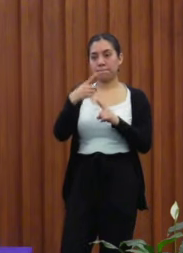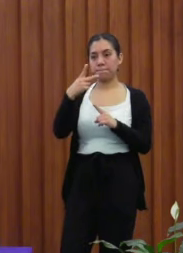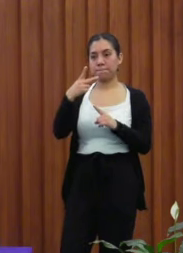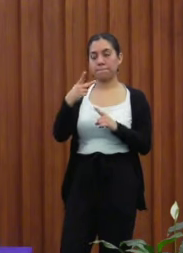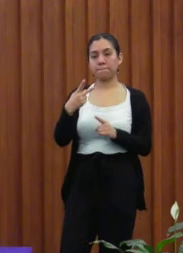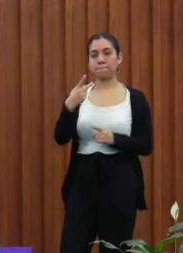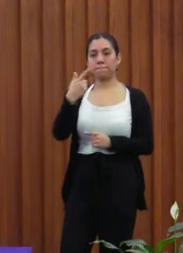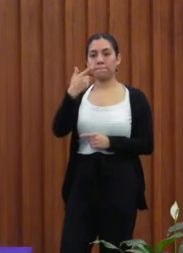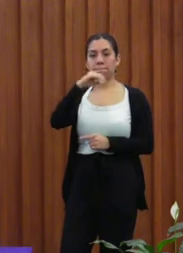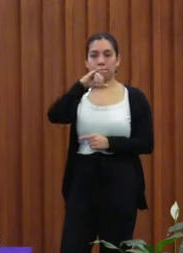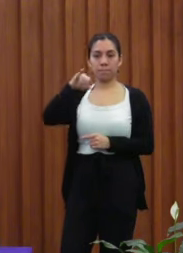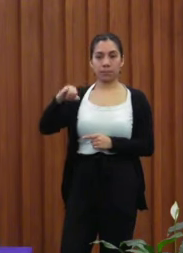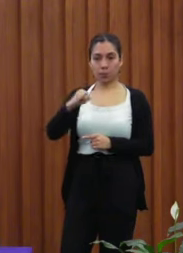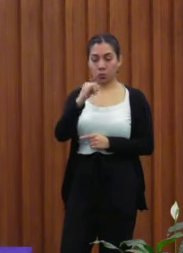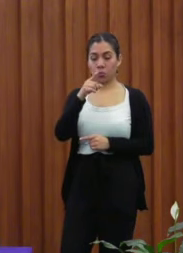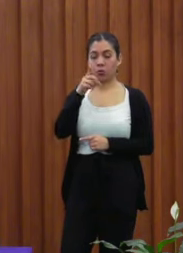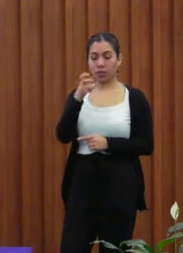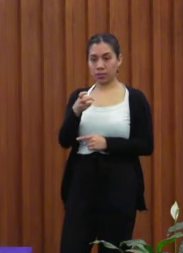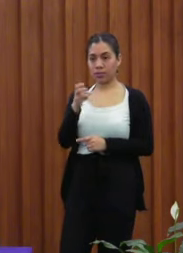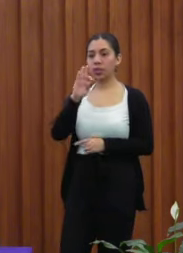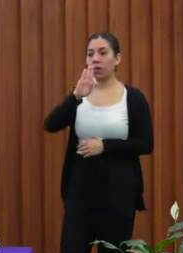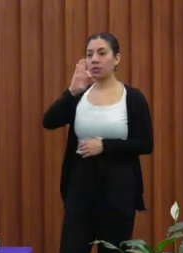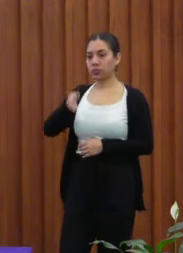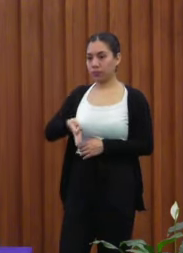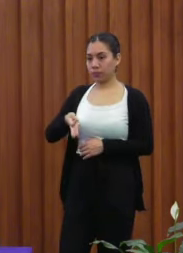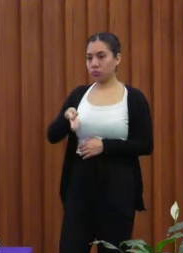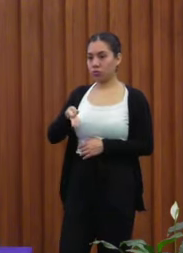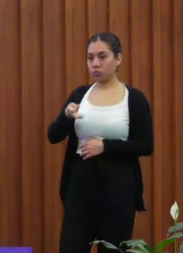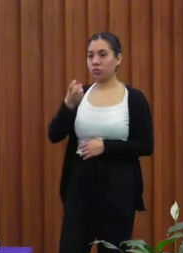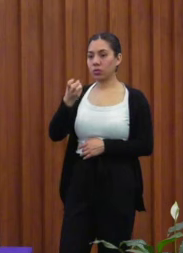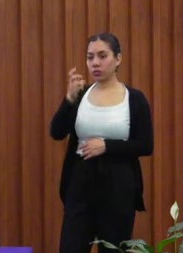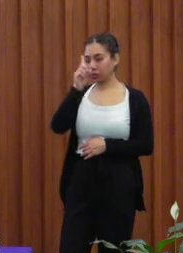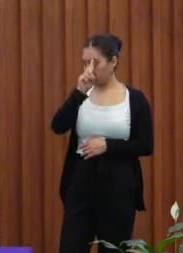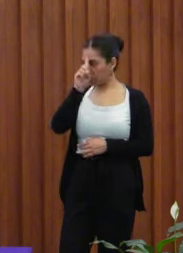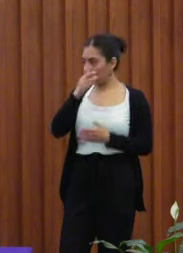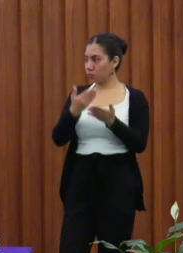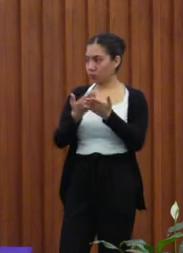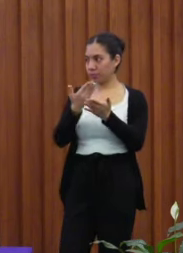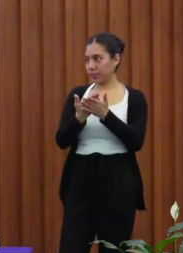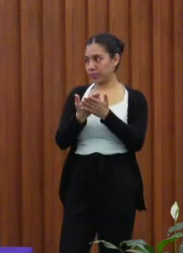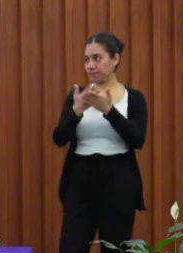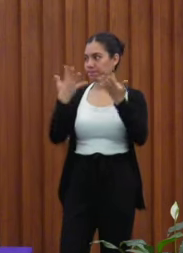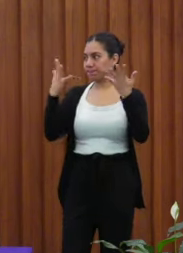la Ciudad, ha aceptado en su totalidad esta recomendación.